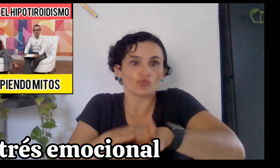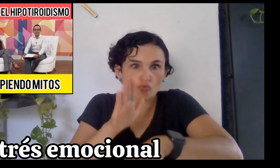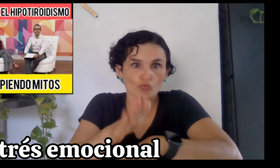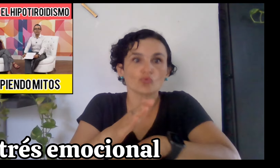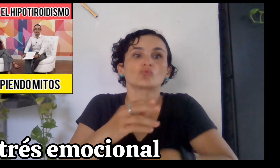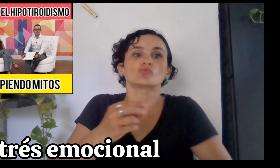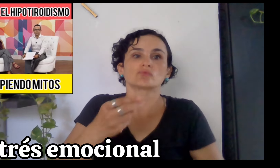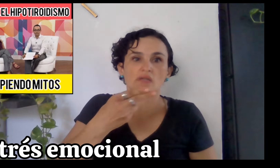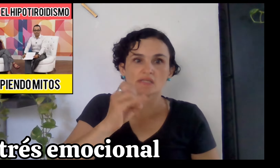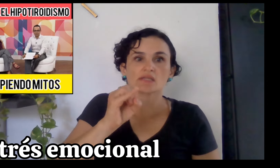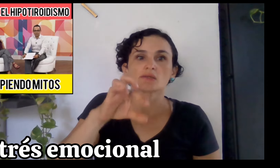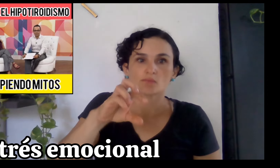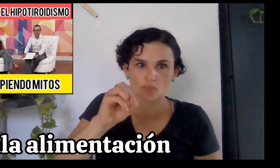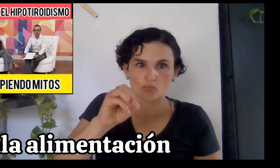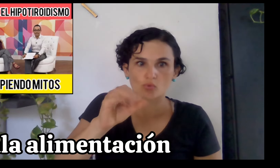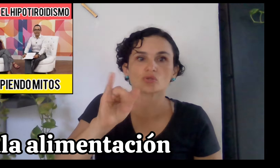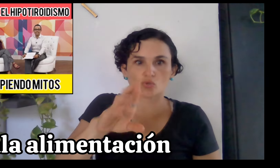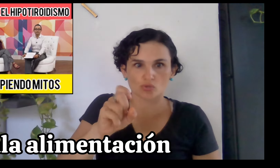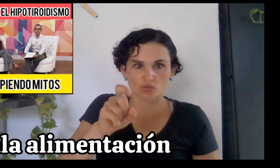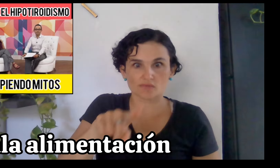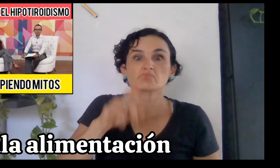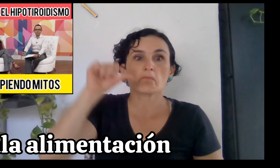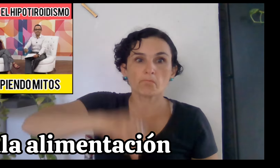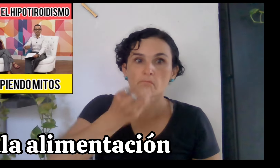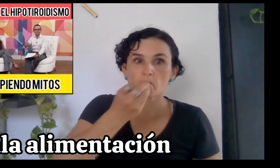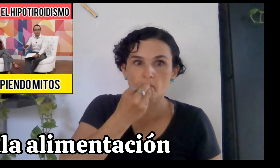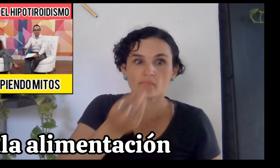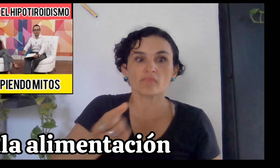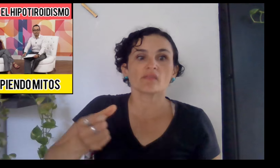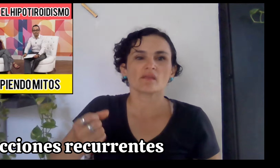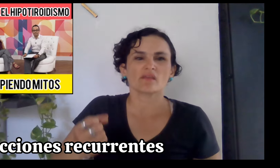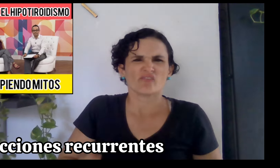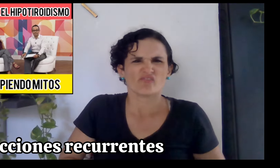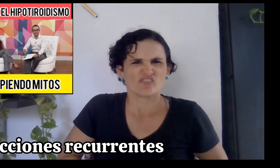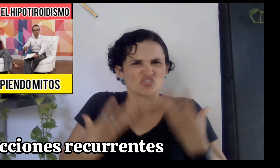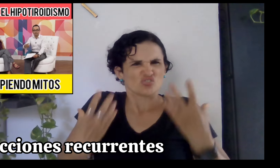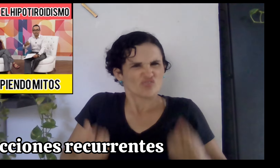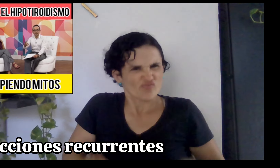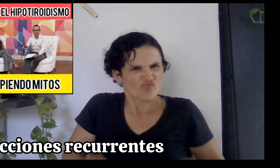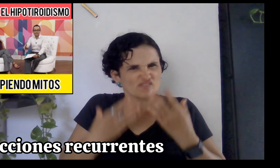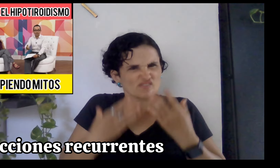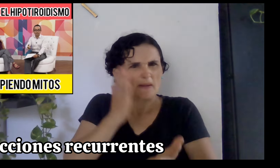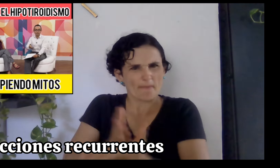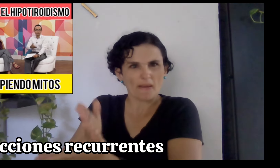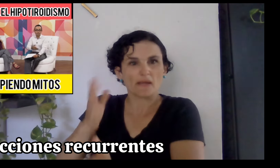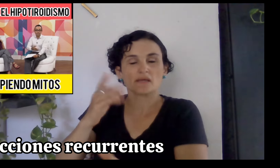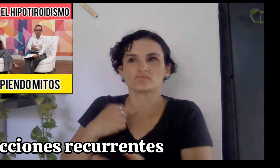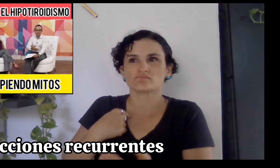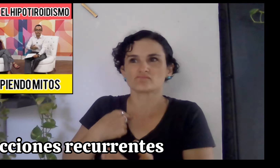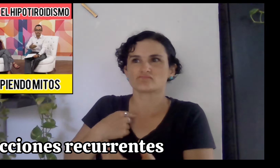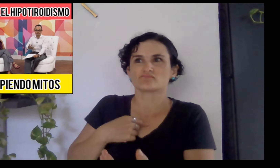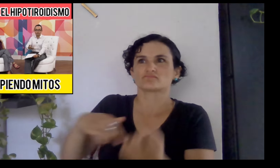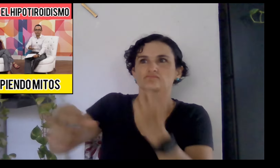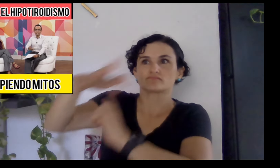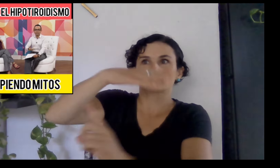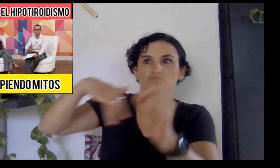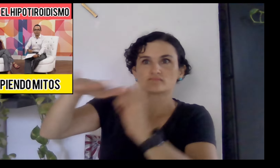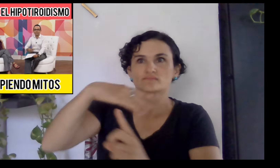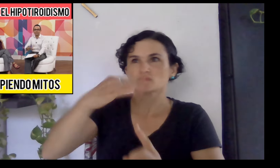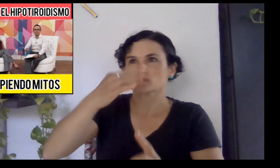alimentación, infecciones recurrentes, exposición a ciertas toxinas presentes tanto en el aire y como en aguas potables y en